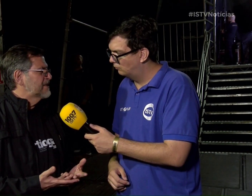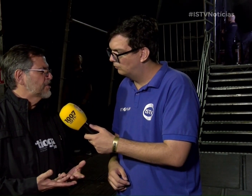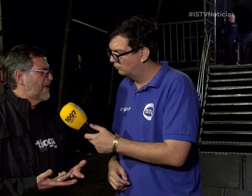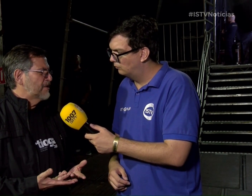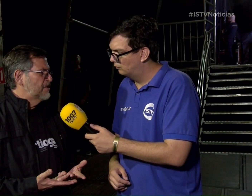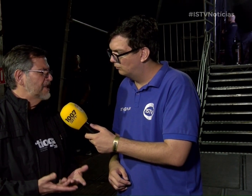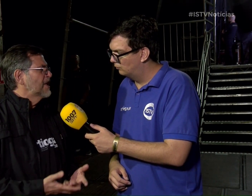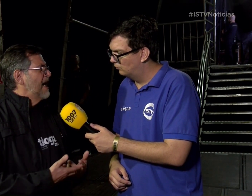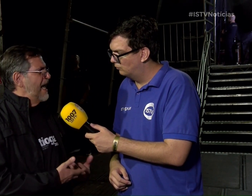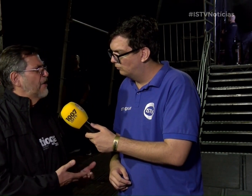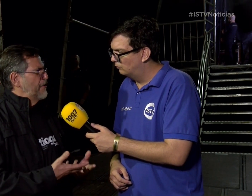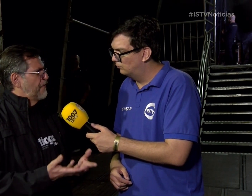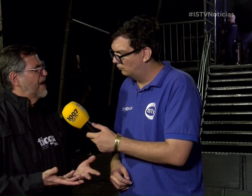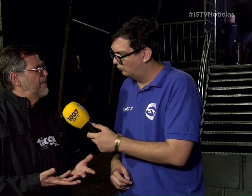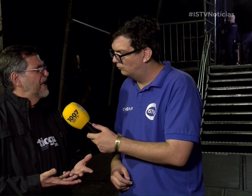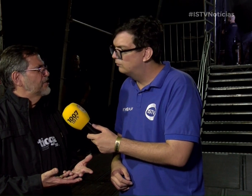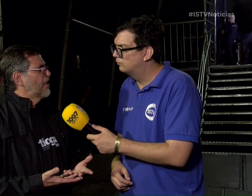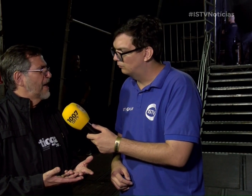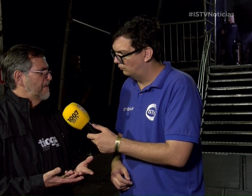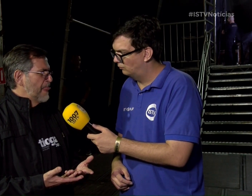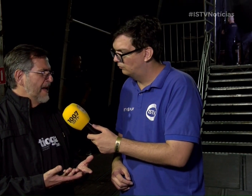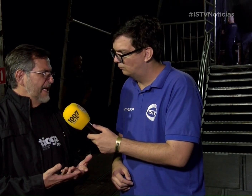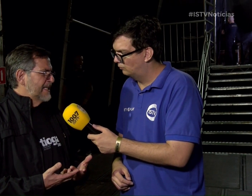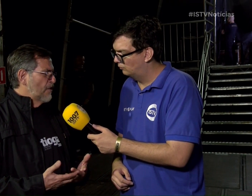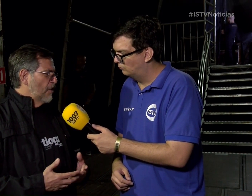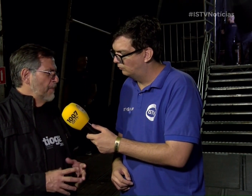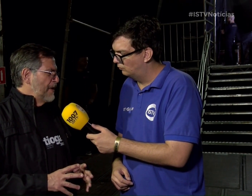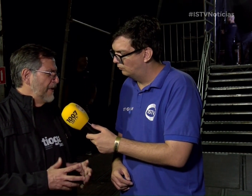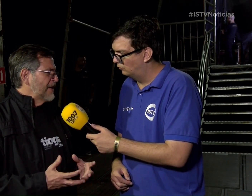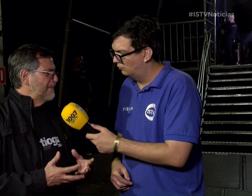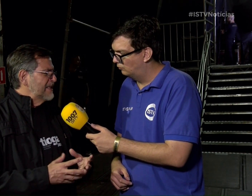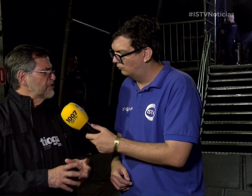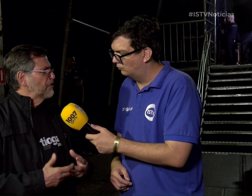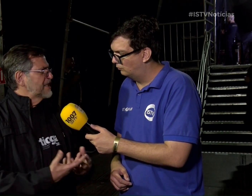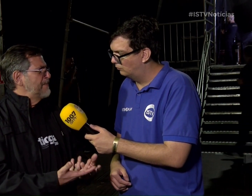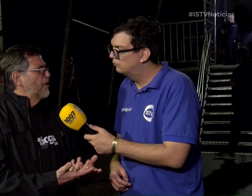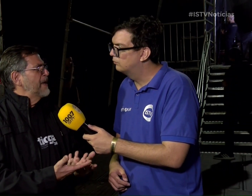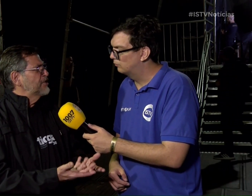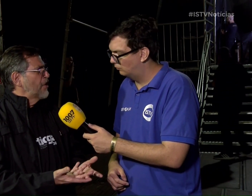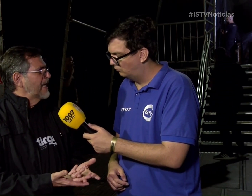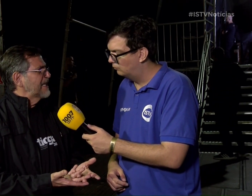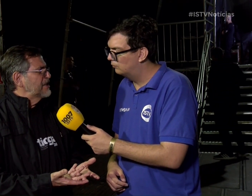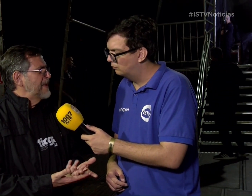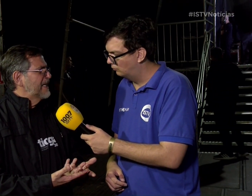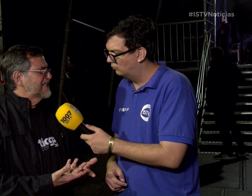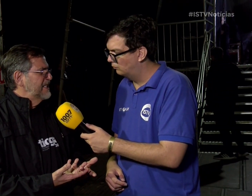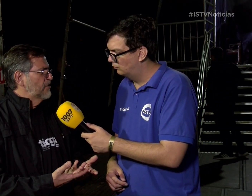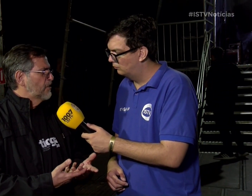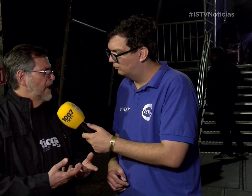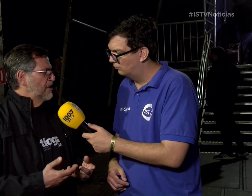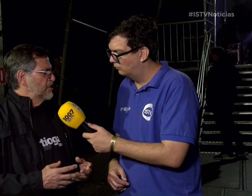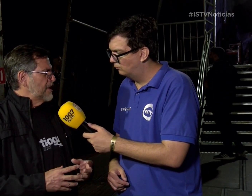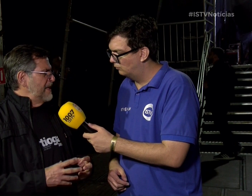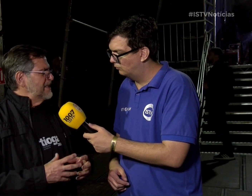nesses 4 dias, eram de fora de Bertioga. Então, quando o prefeito Caio Matheus concebeu o Bertioga 365, justamente é